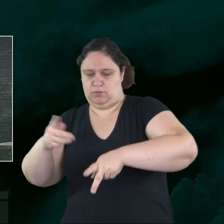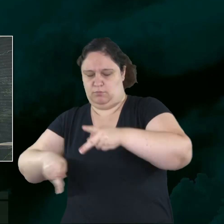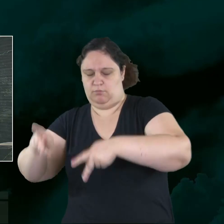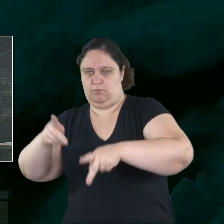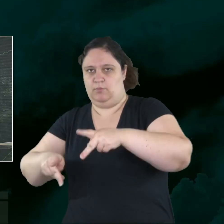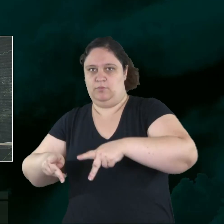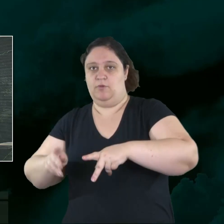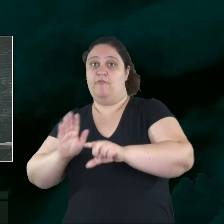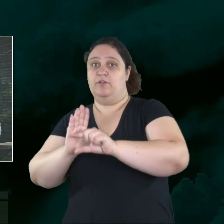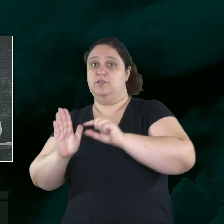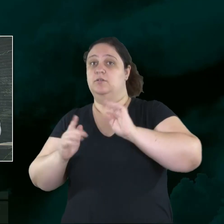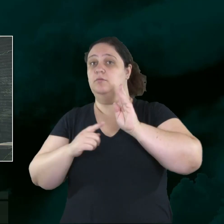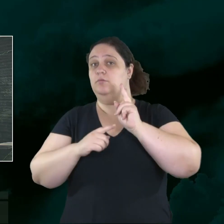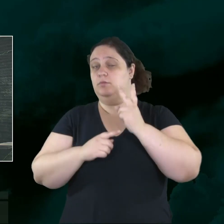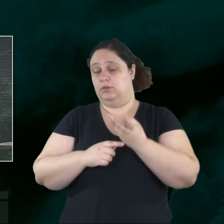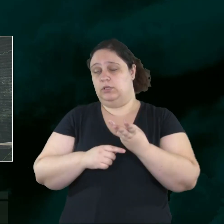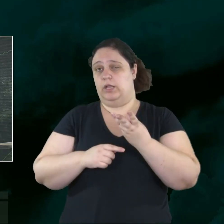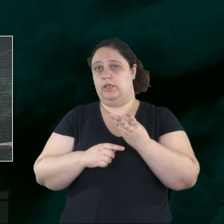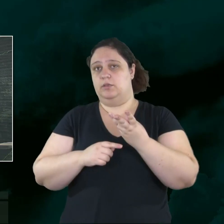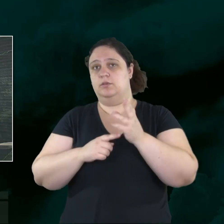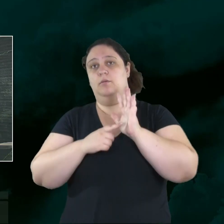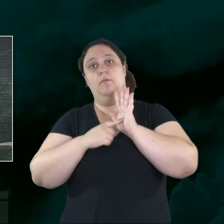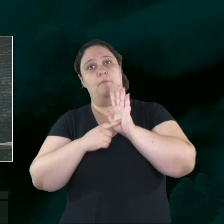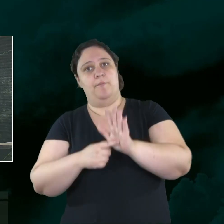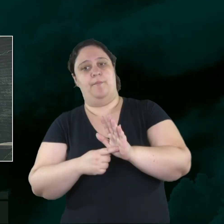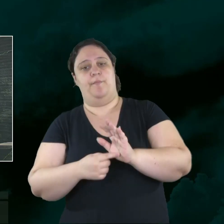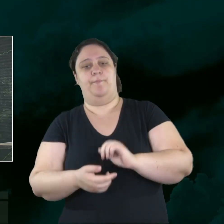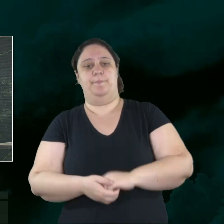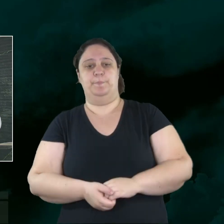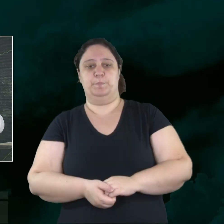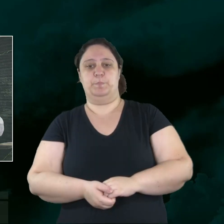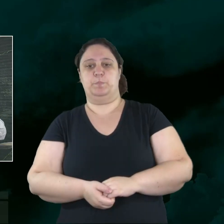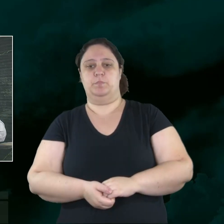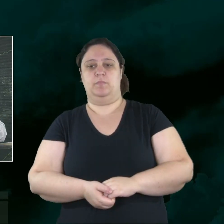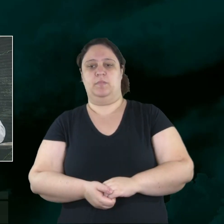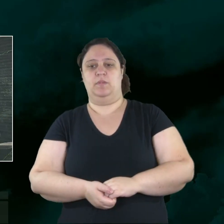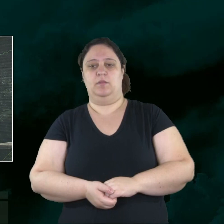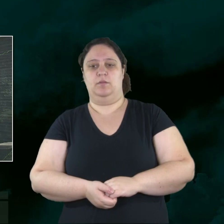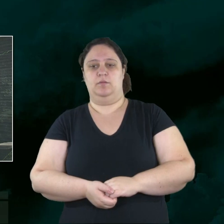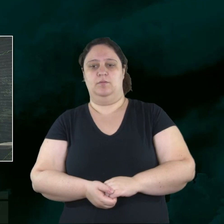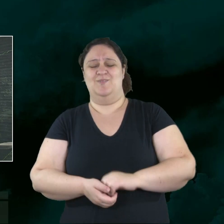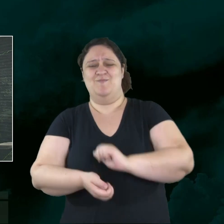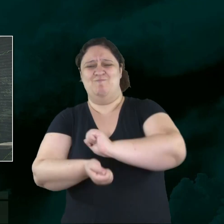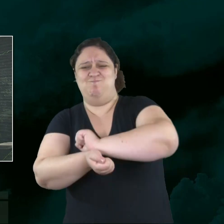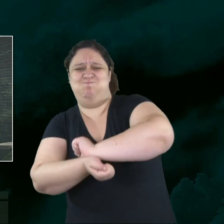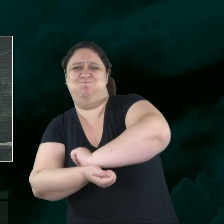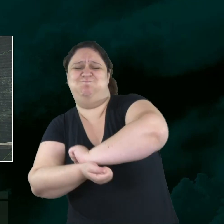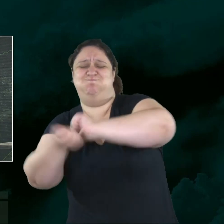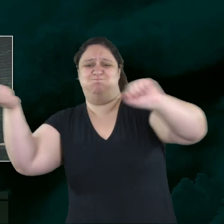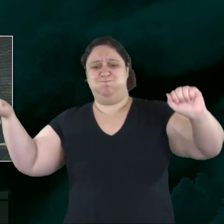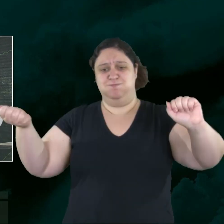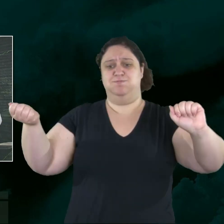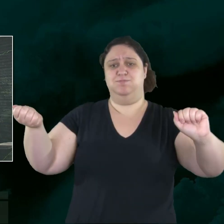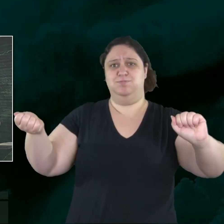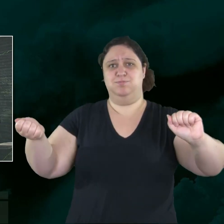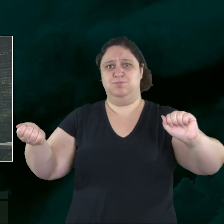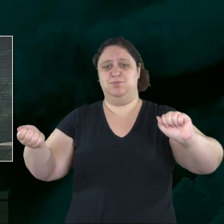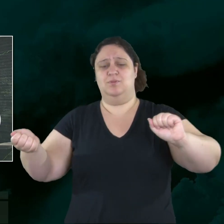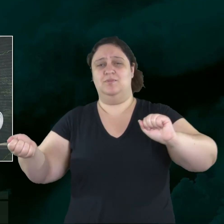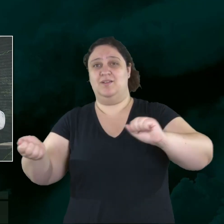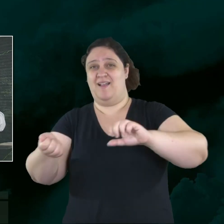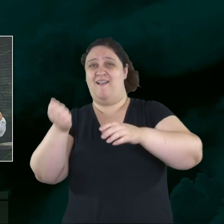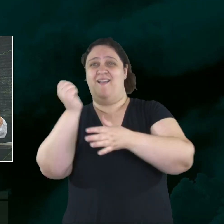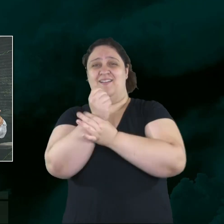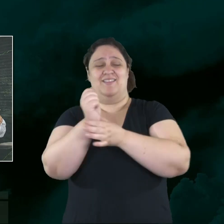tudo. Versículo 3 diz assim: rompamos os seus laços e sacudamos de nós as